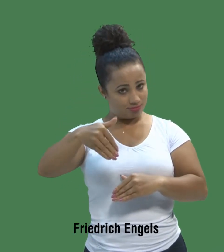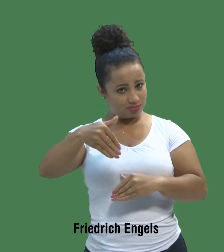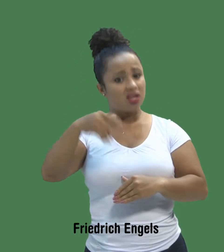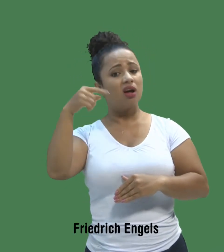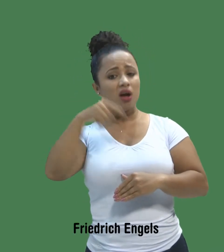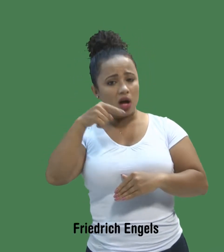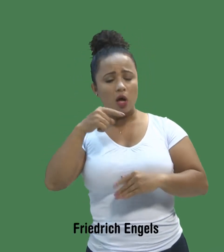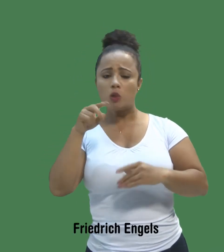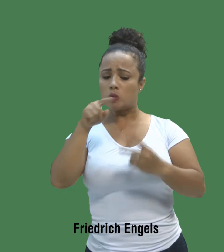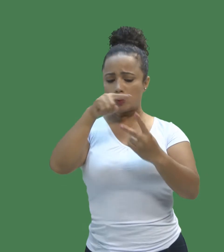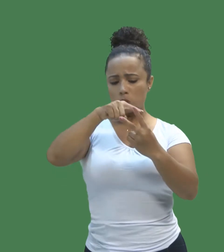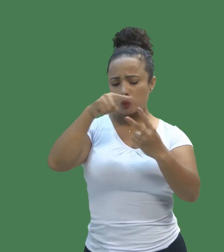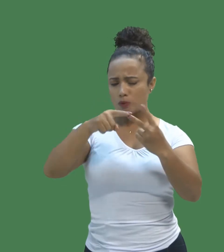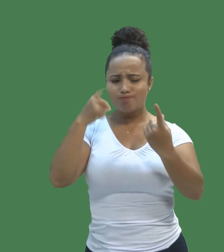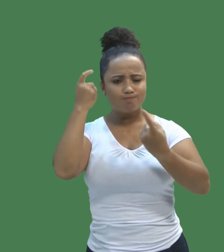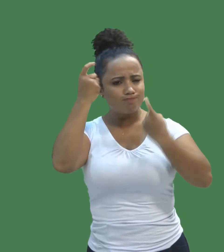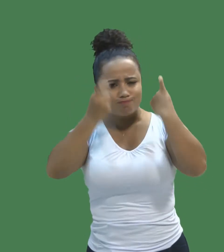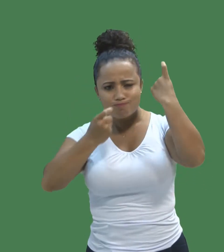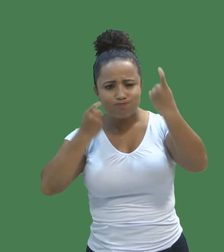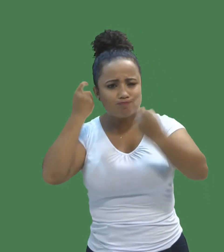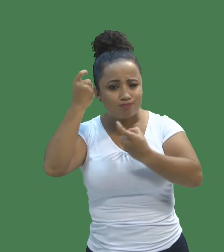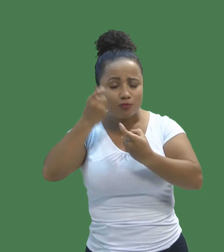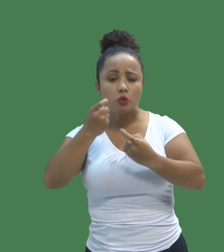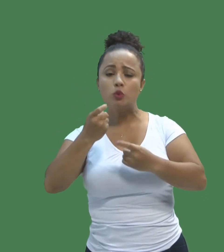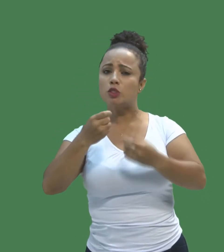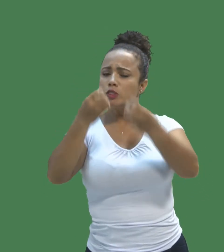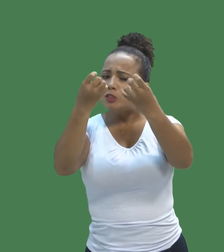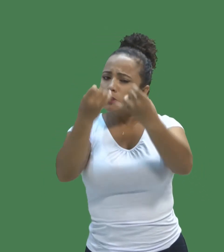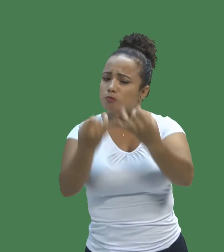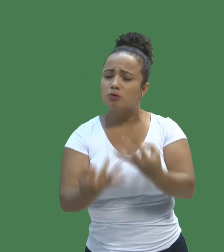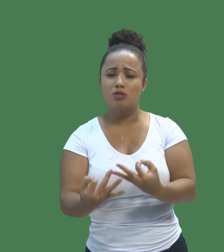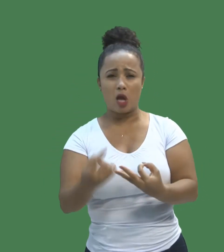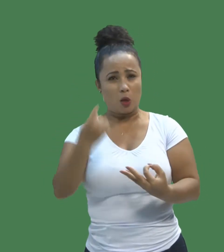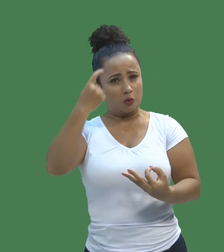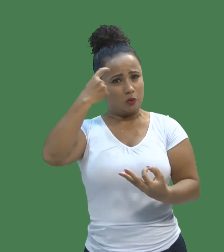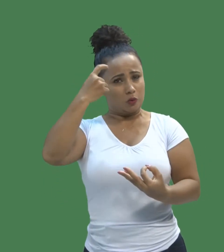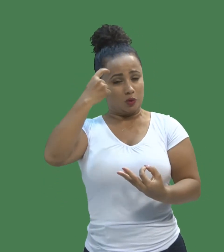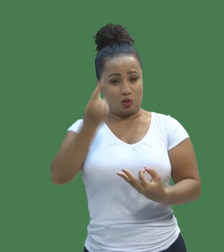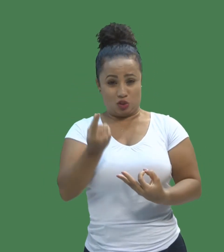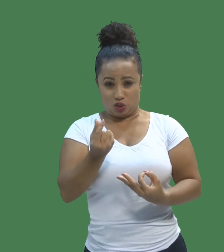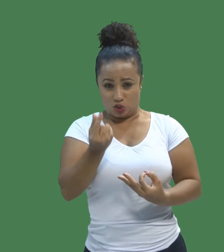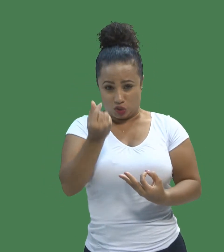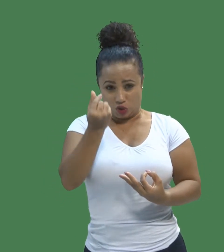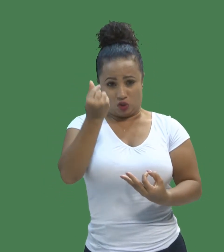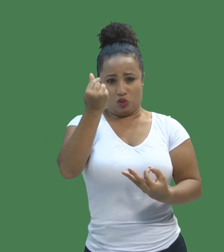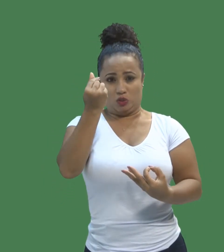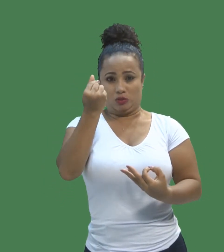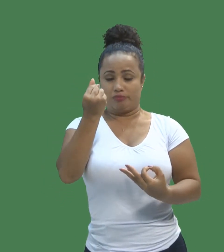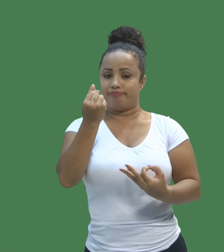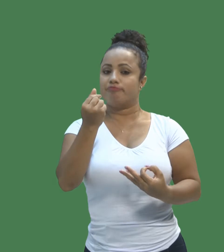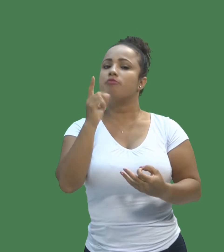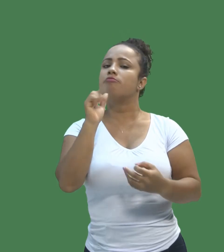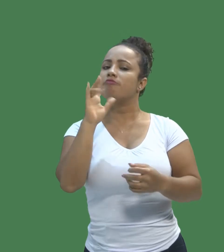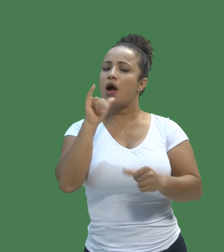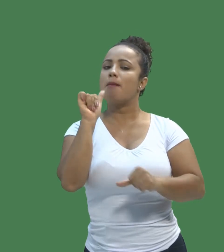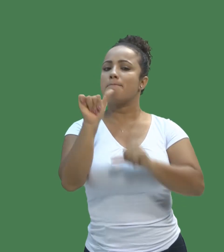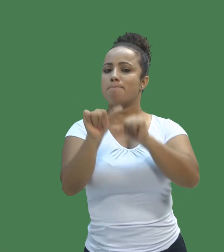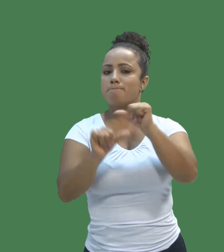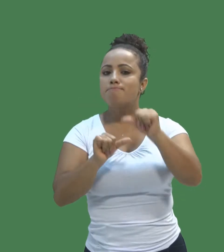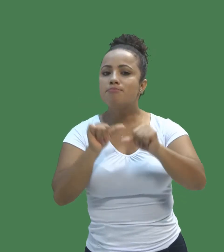grande preocupação em provar que o capitalismo seria um acontecimento